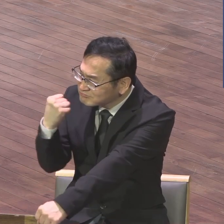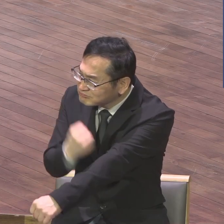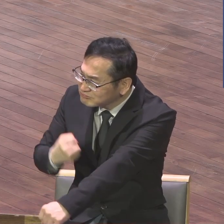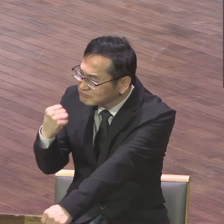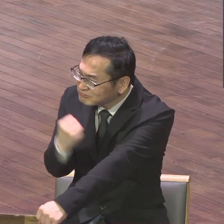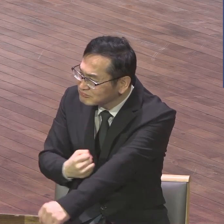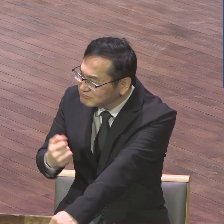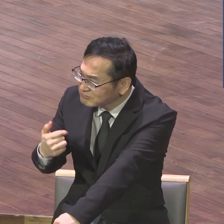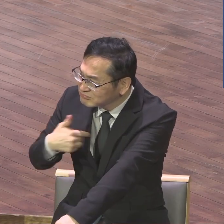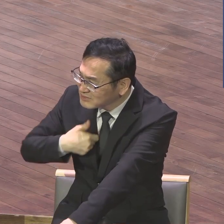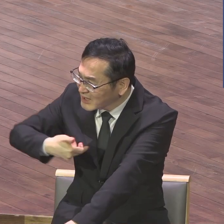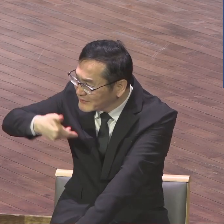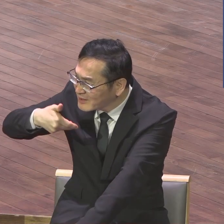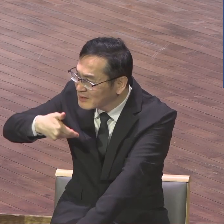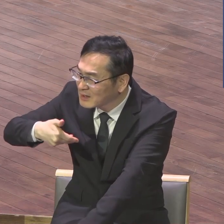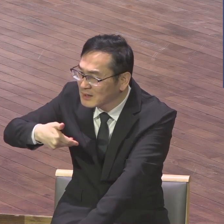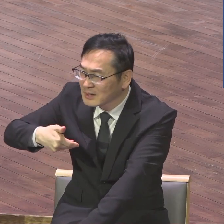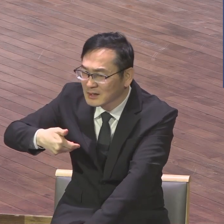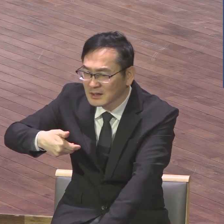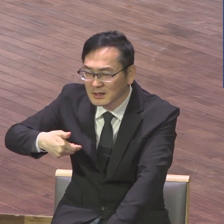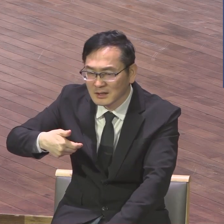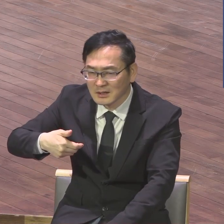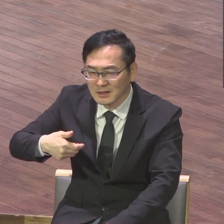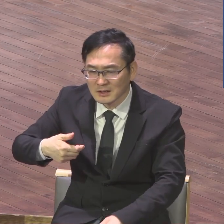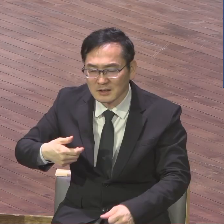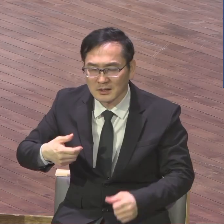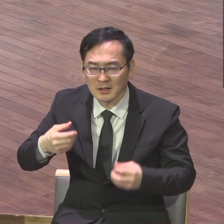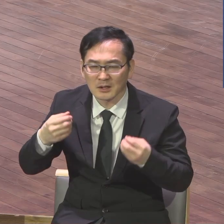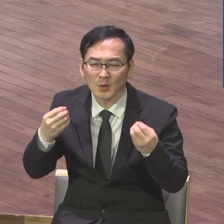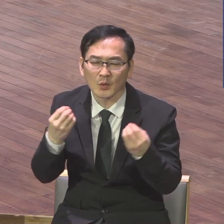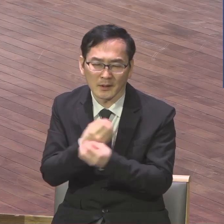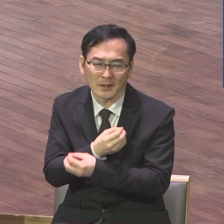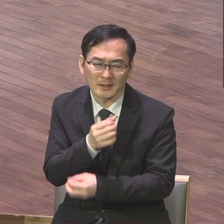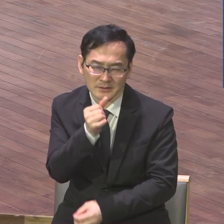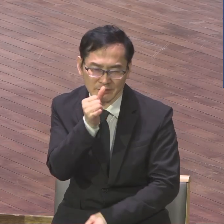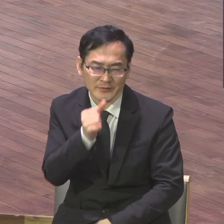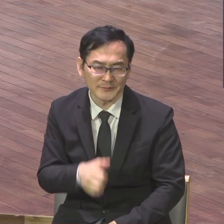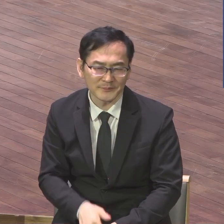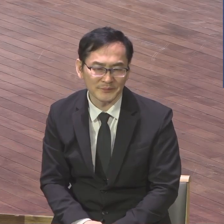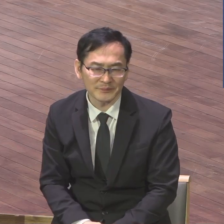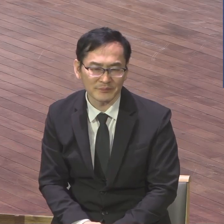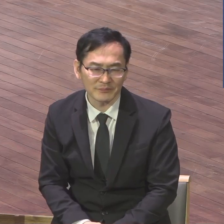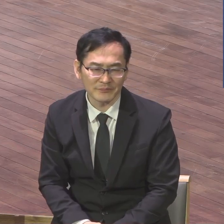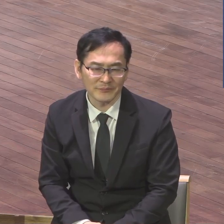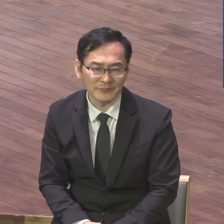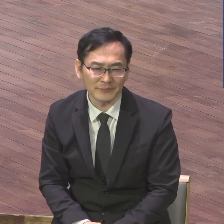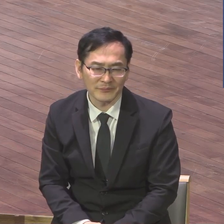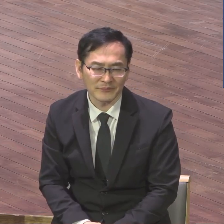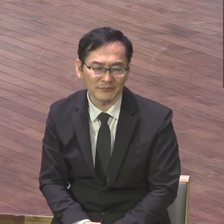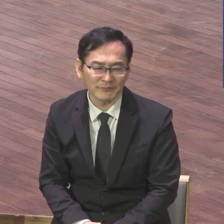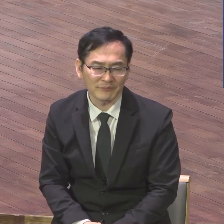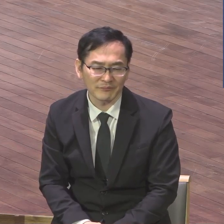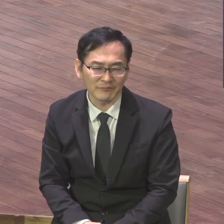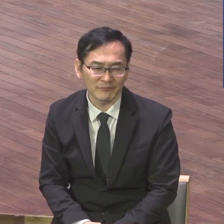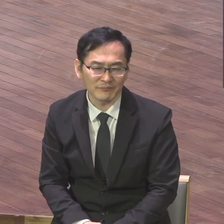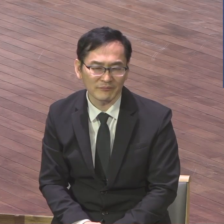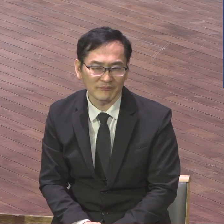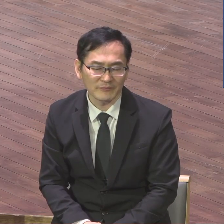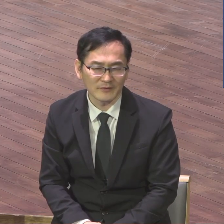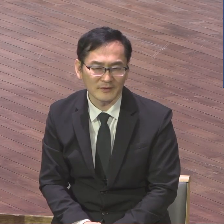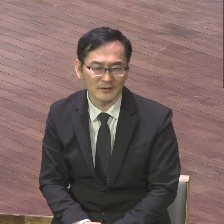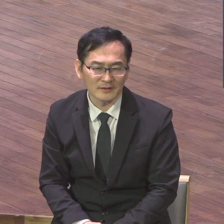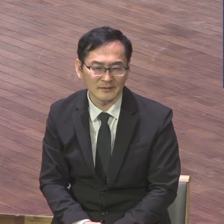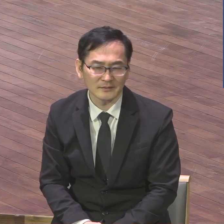시험에 드는 신앙의 위기가 올 때가 있습니다. 이때가 아주